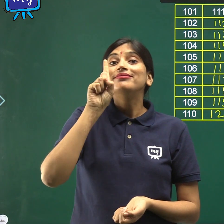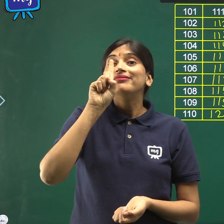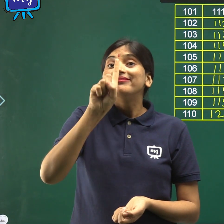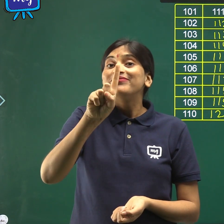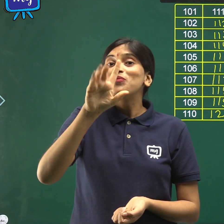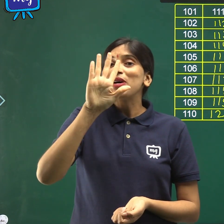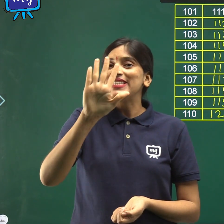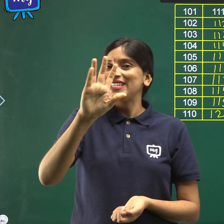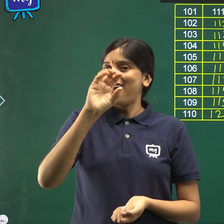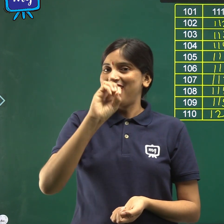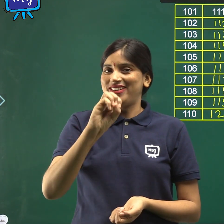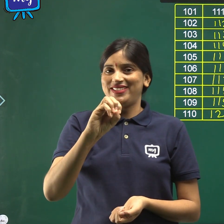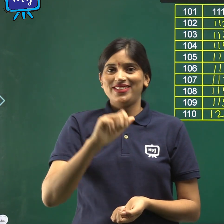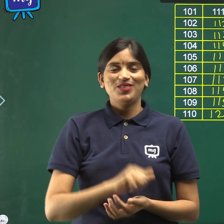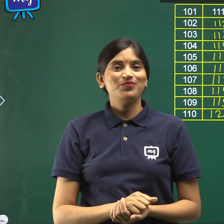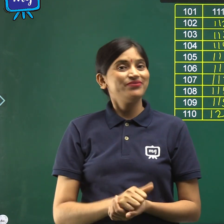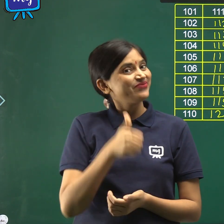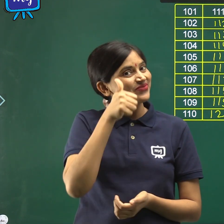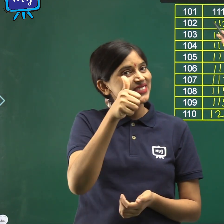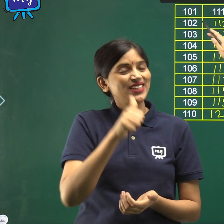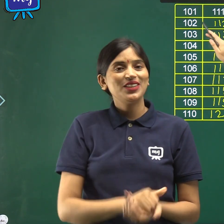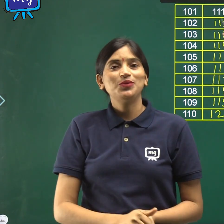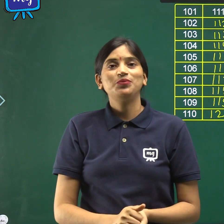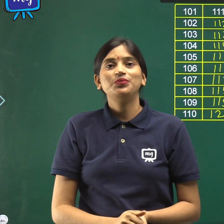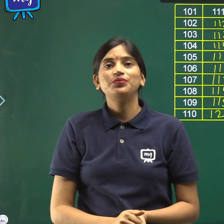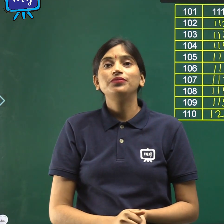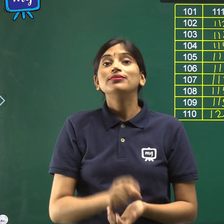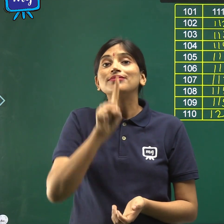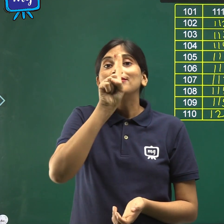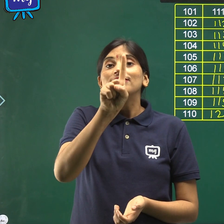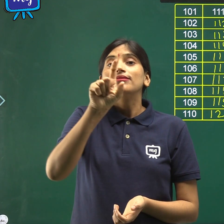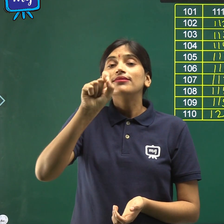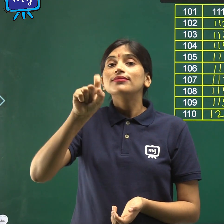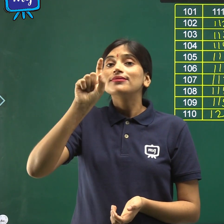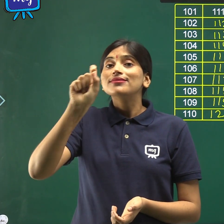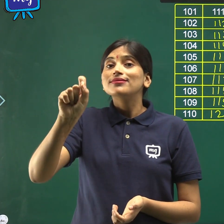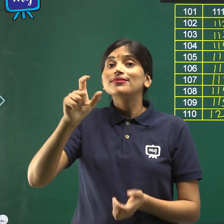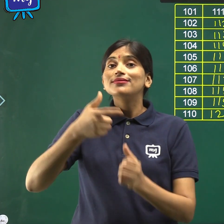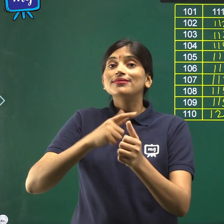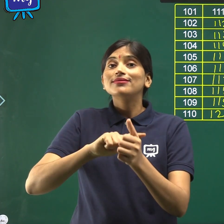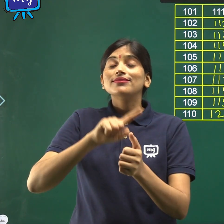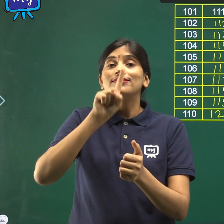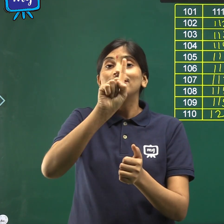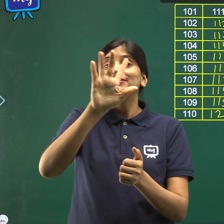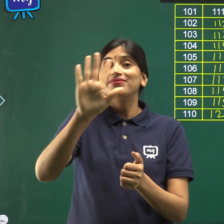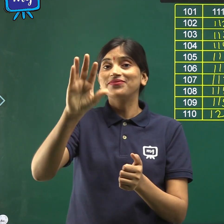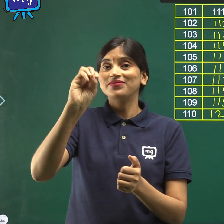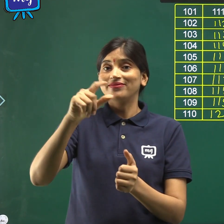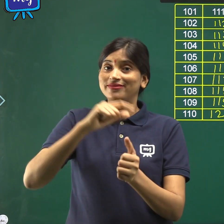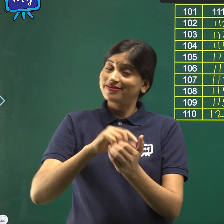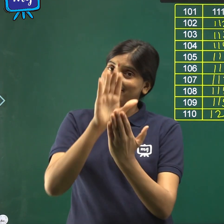और 150। ठीक है, 101 से 150 तक लिखा